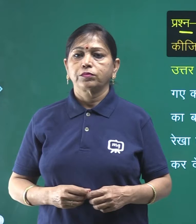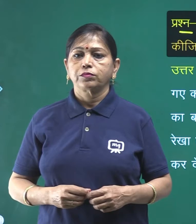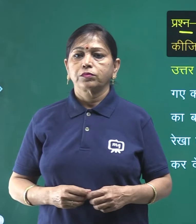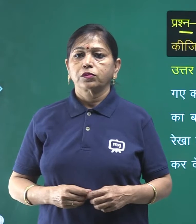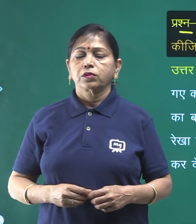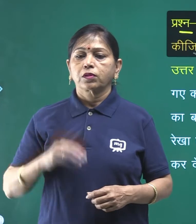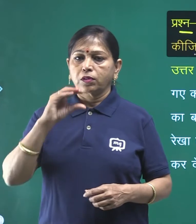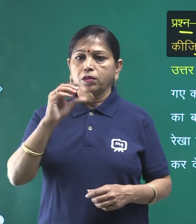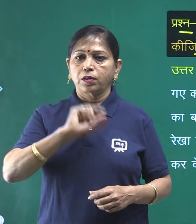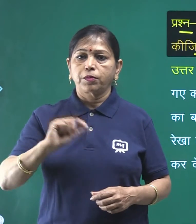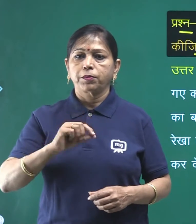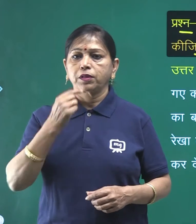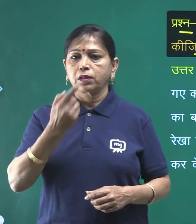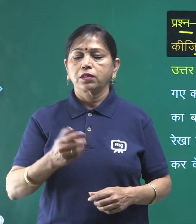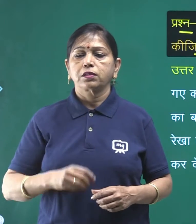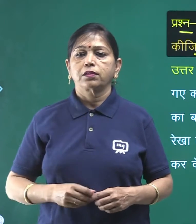परिभाषित कीजिए।